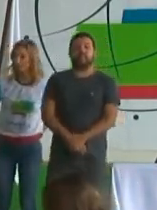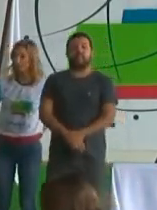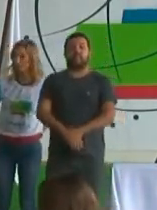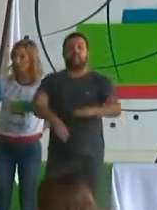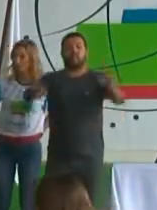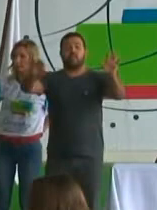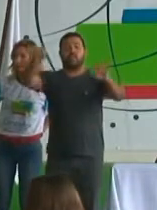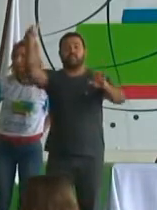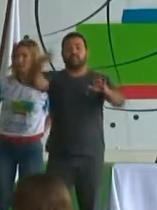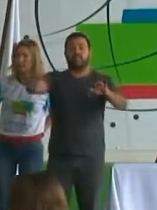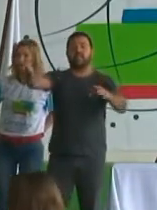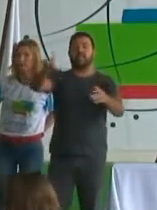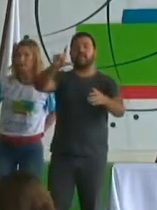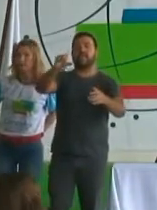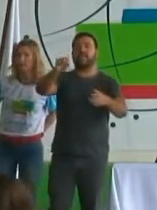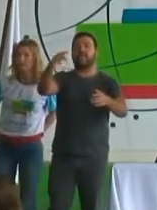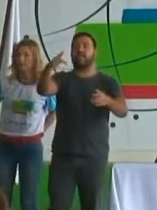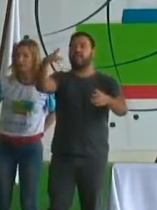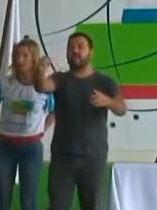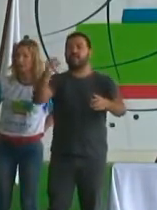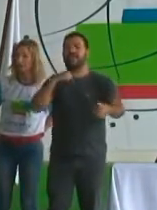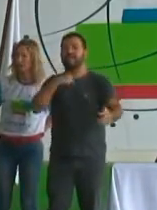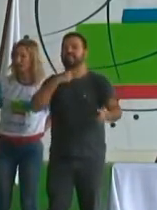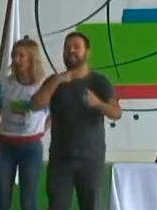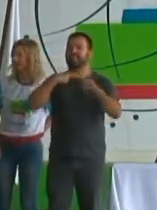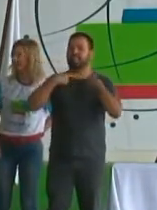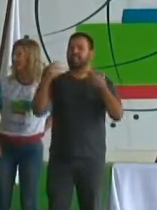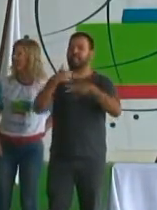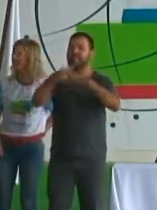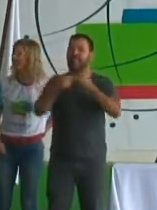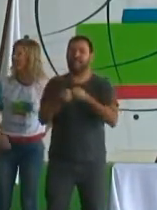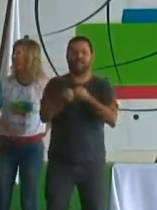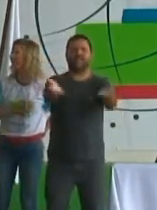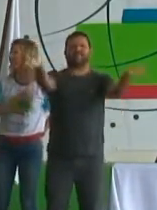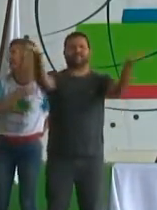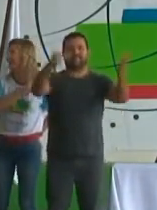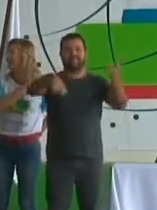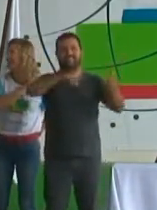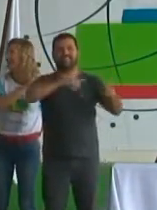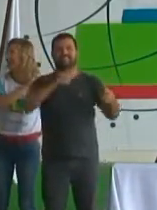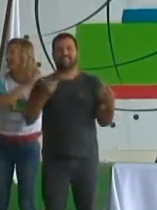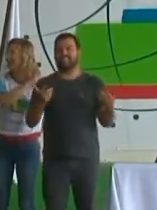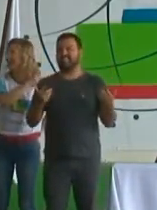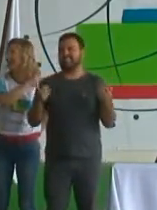Pessoal, Lopes Livros está a fim de presentear a galera hoje, né?